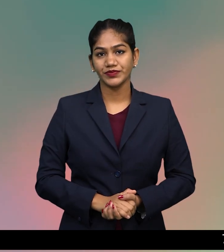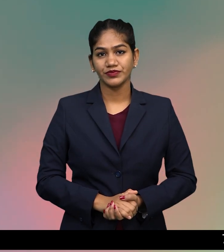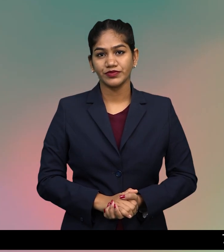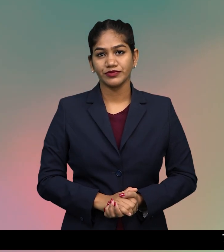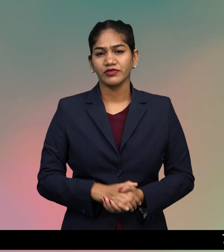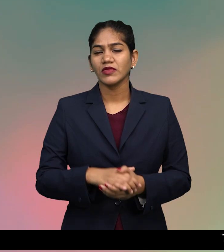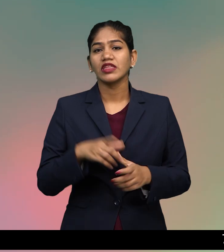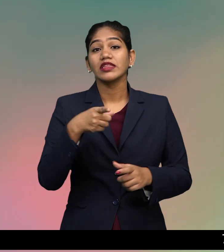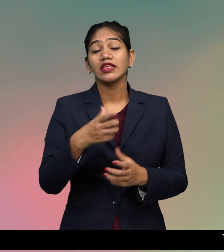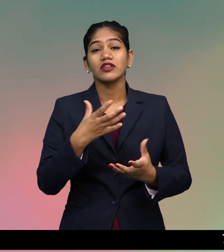उष्ण प्रवाह,